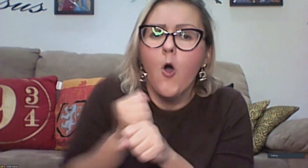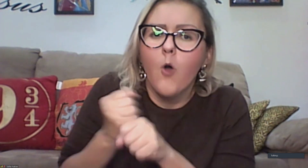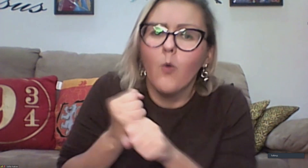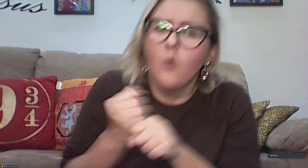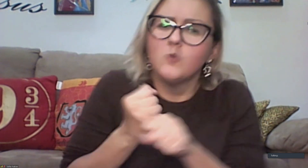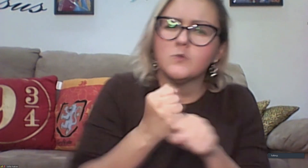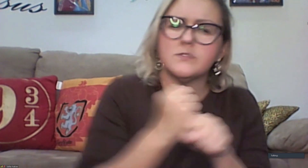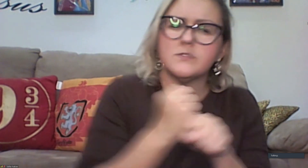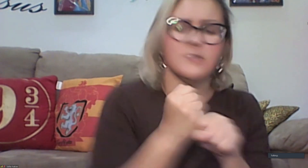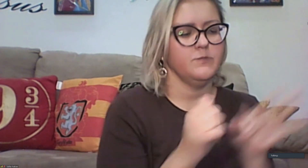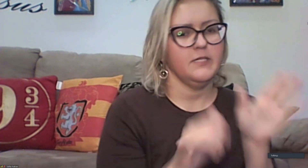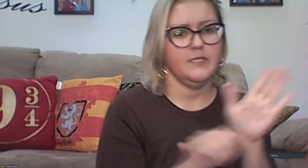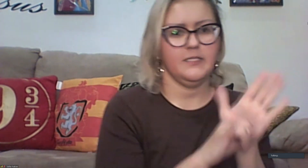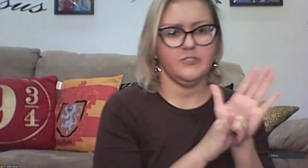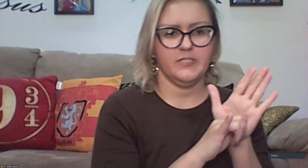da identidade surda.